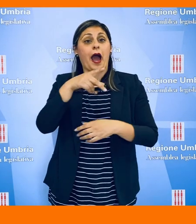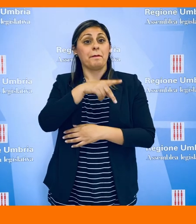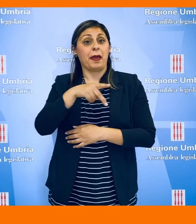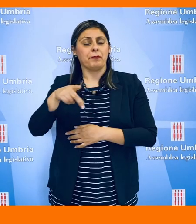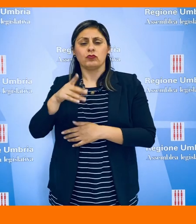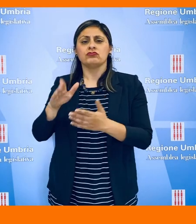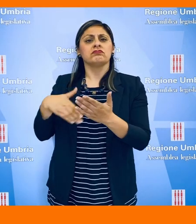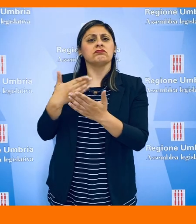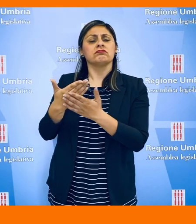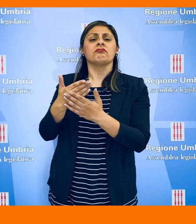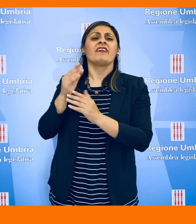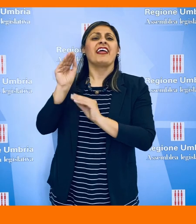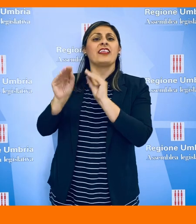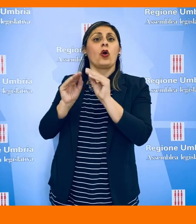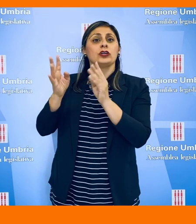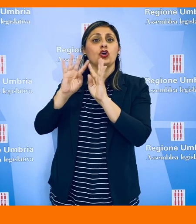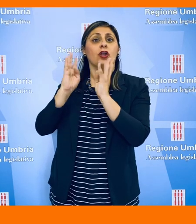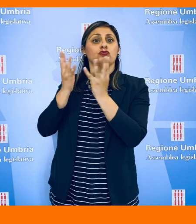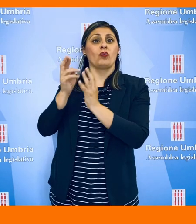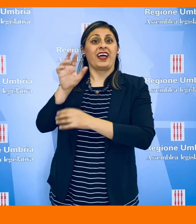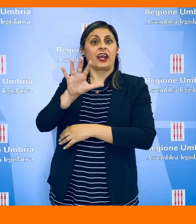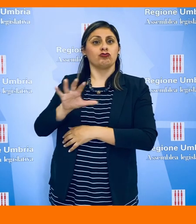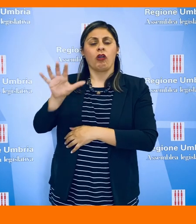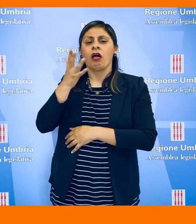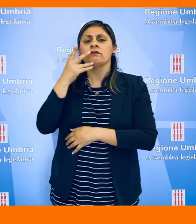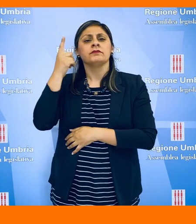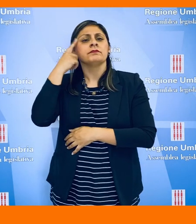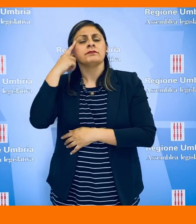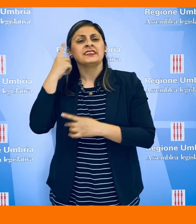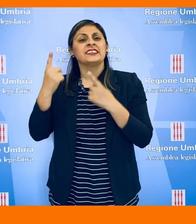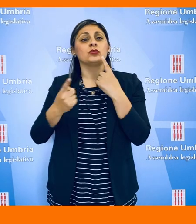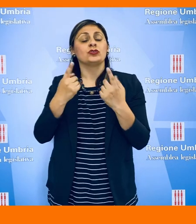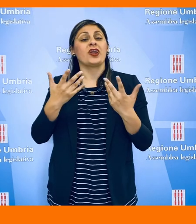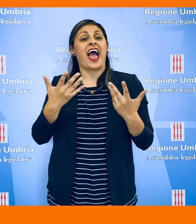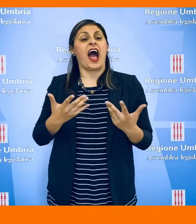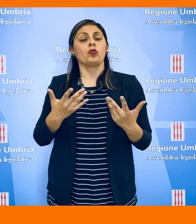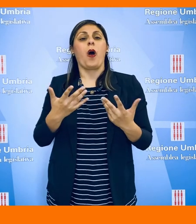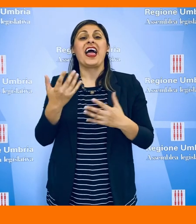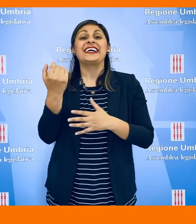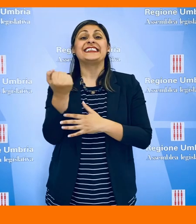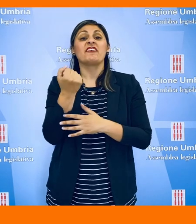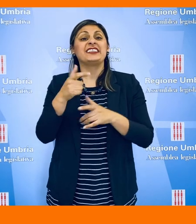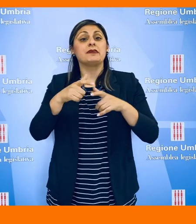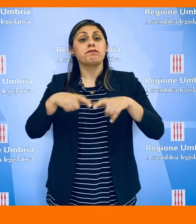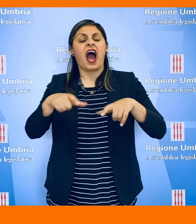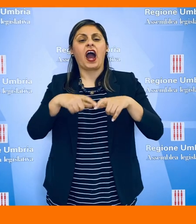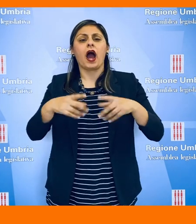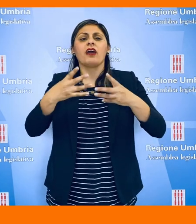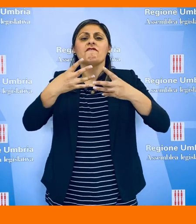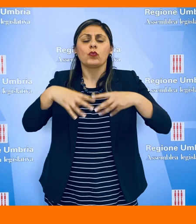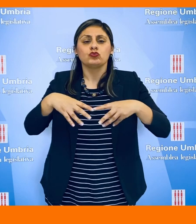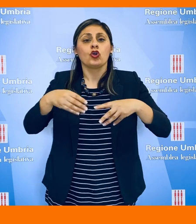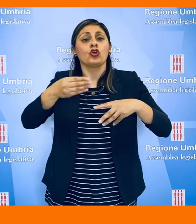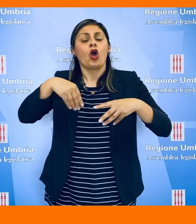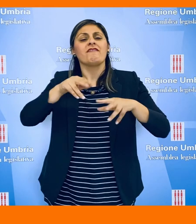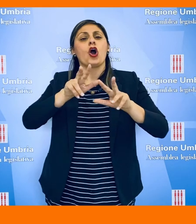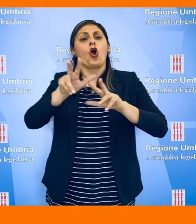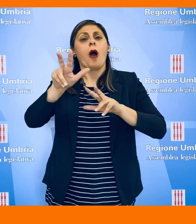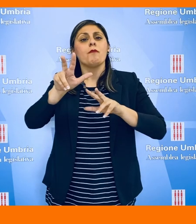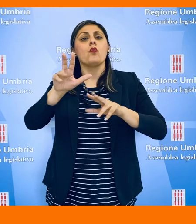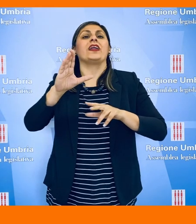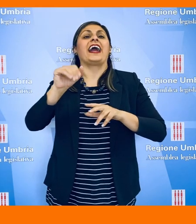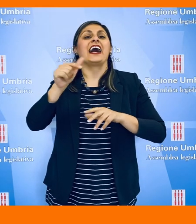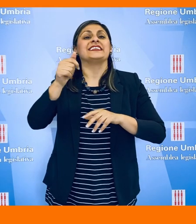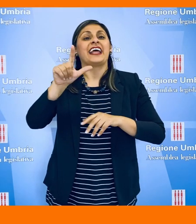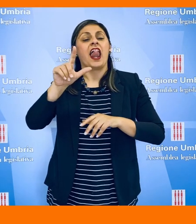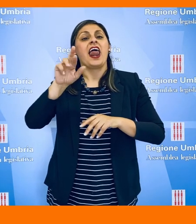Francesca Peppucci, ha presentato un'interrogazione alla giunta regionale per conoscere lo stato attuale dei servizi bancari